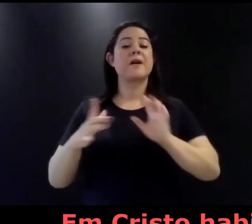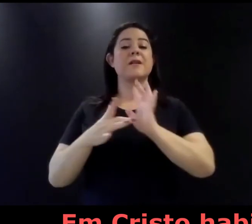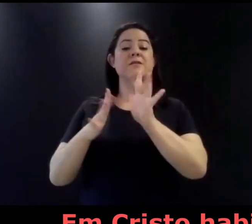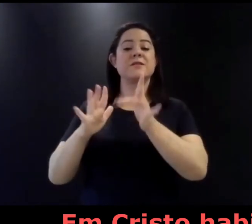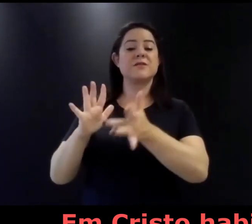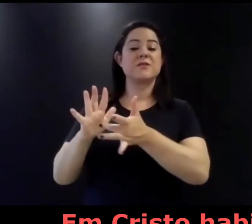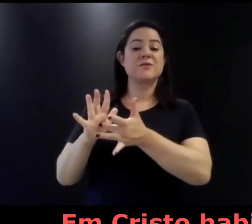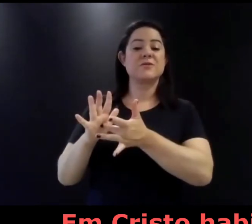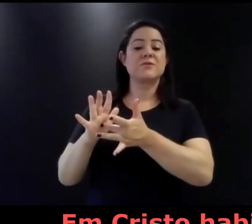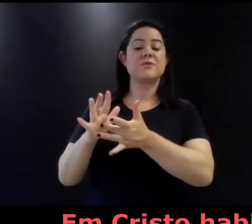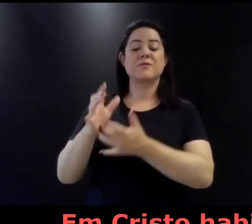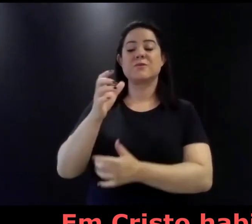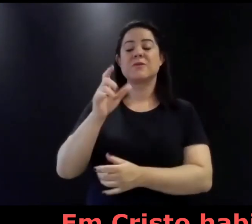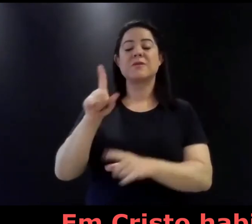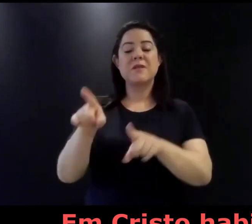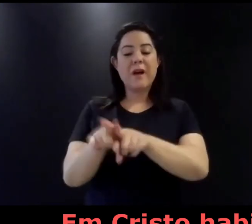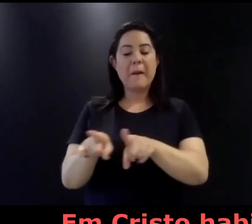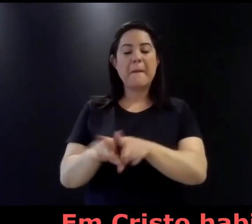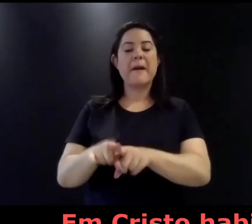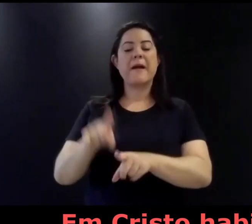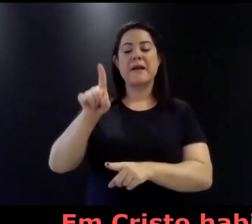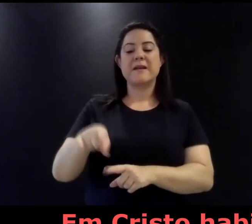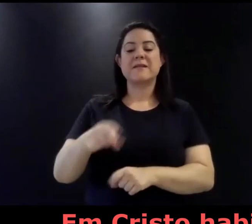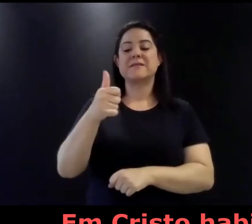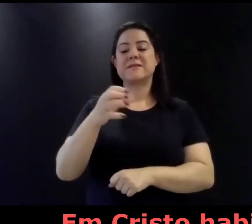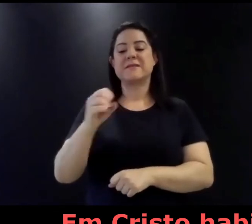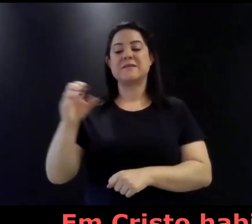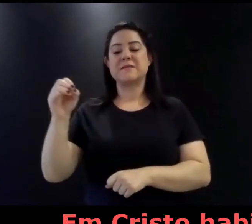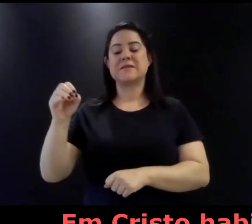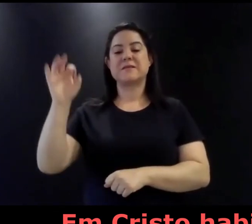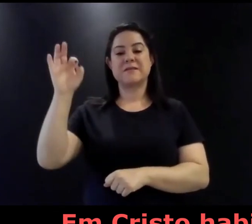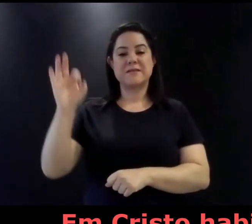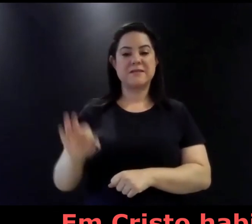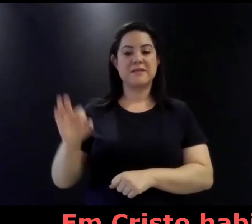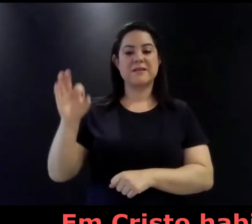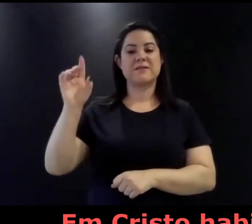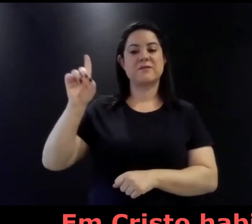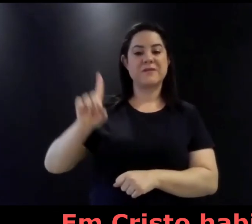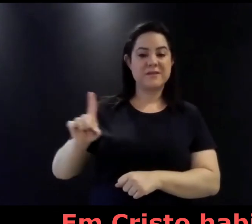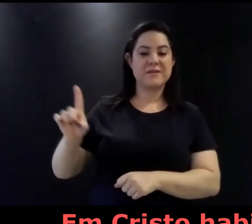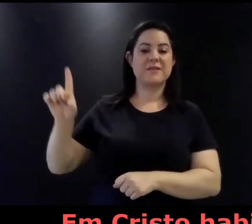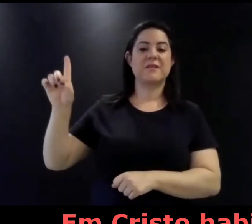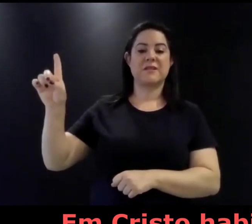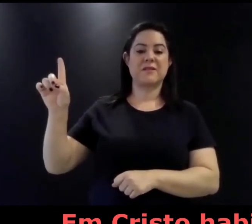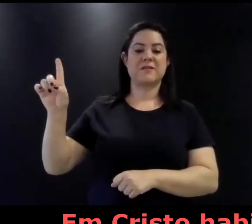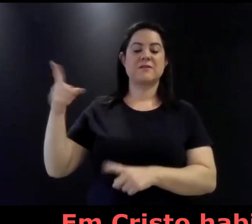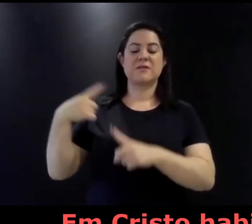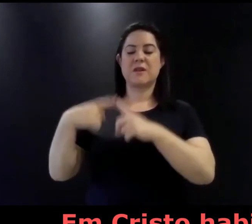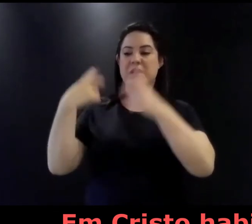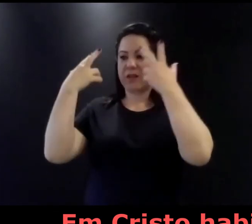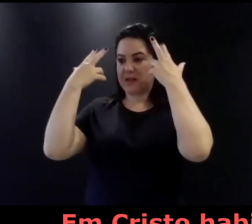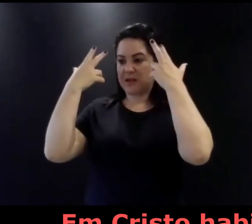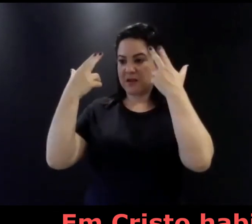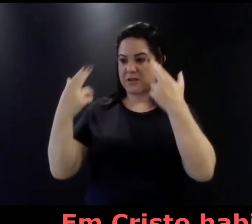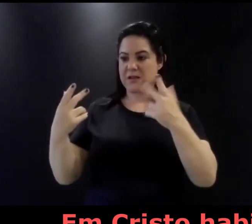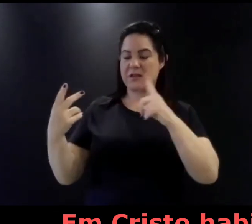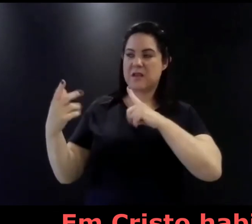homem, 100% homem, mas 100% Deus, com naturezas que vivem